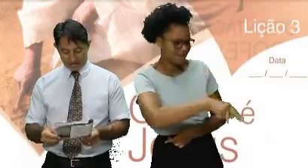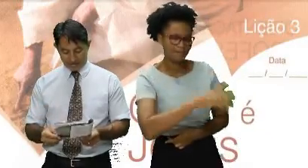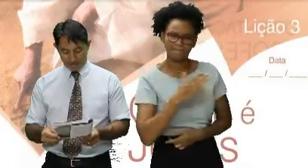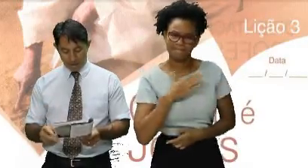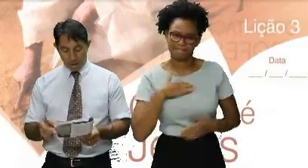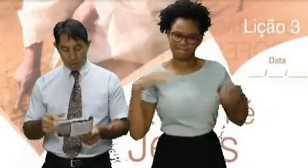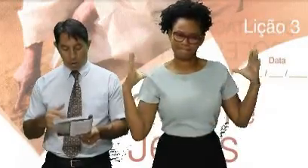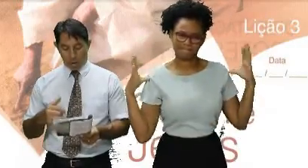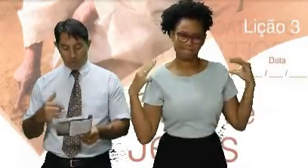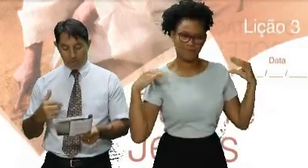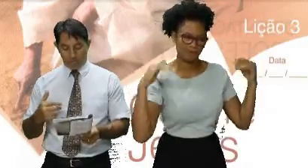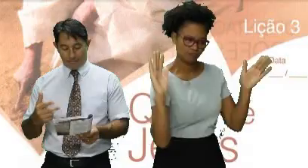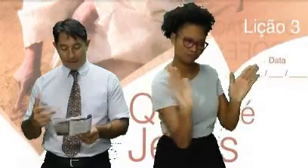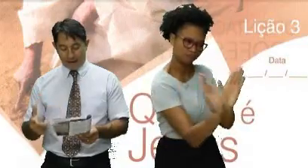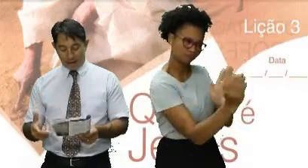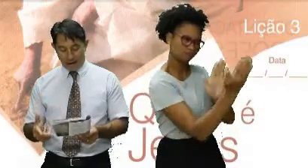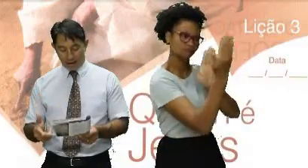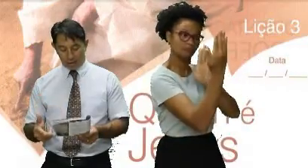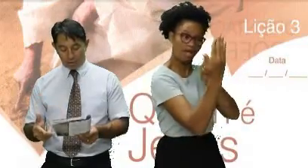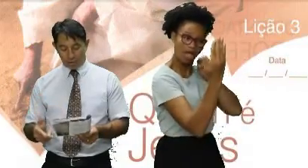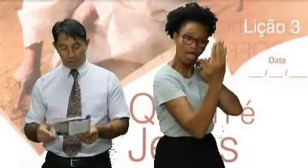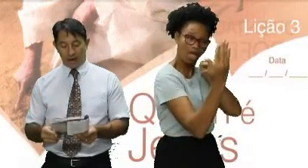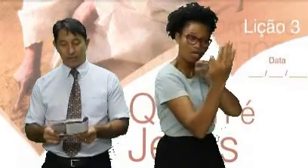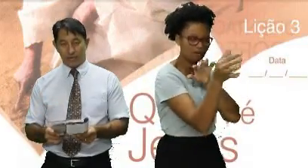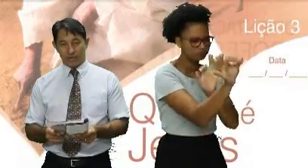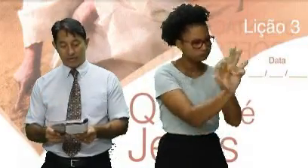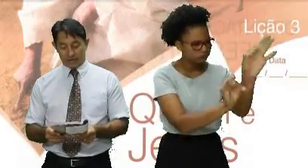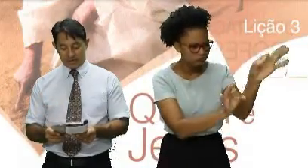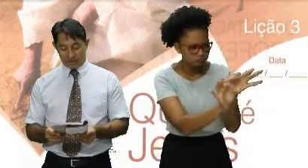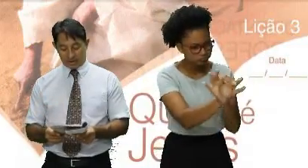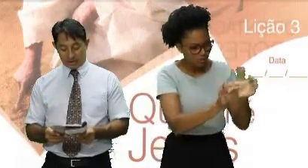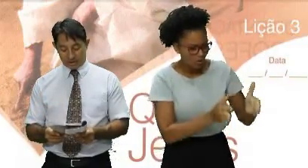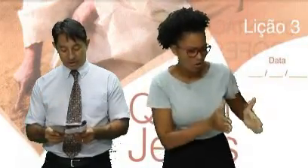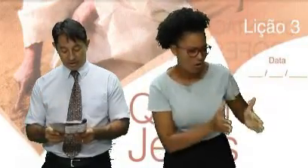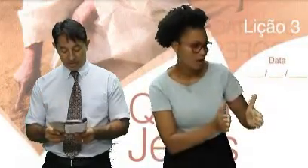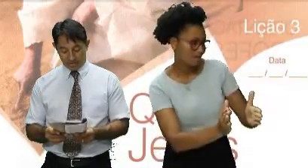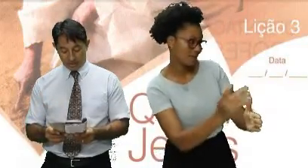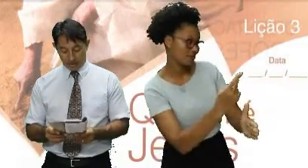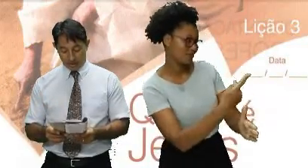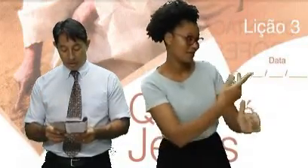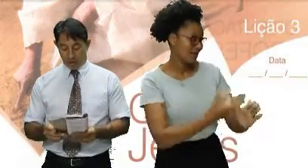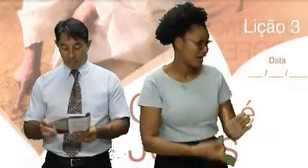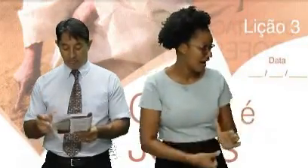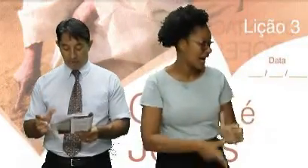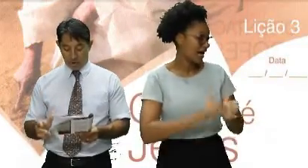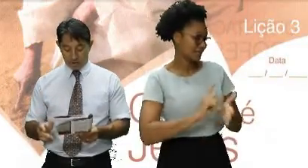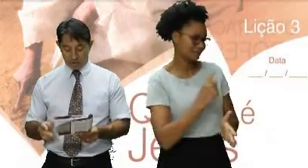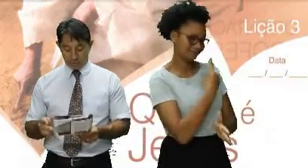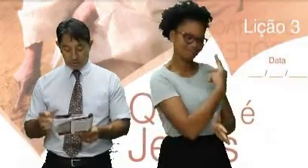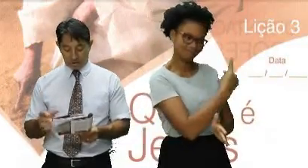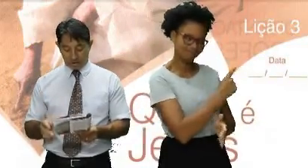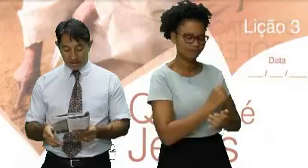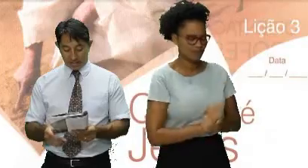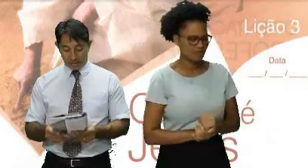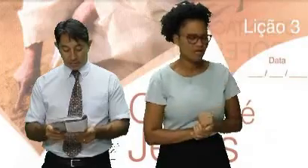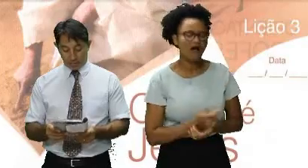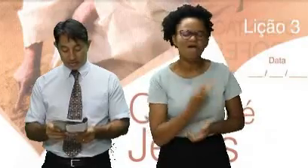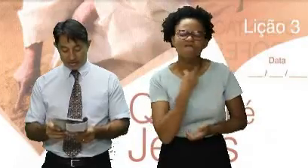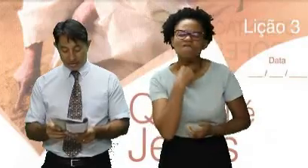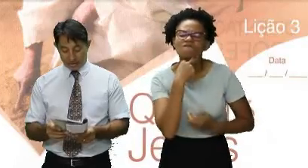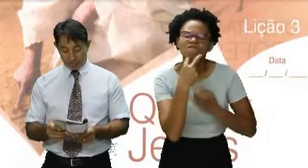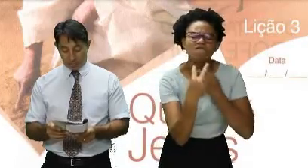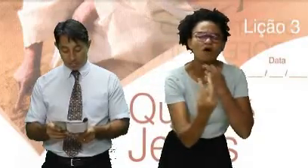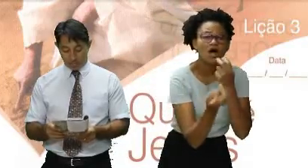face, o qual preparará o teu caminho diante de ti. Voz do que clama